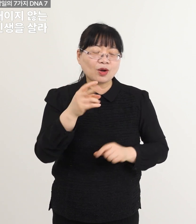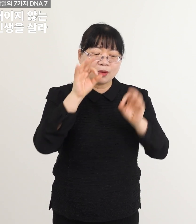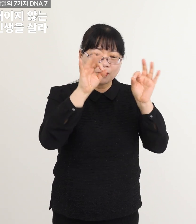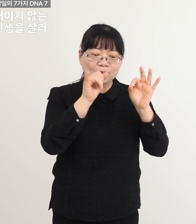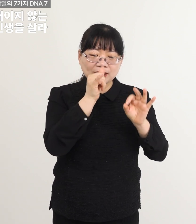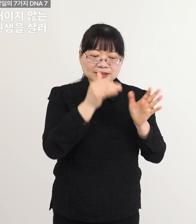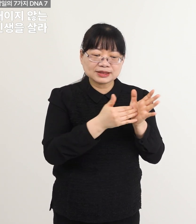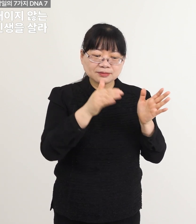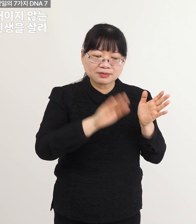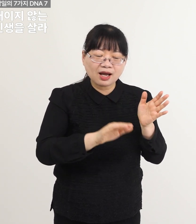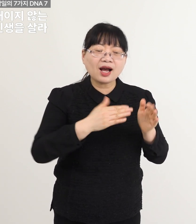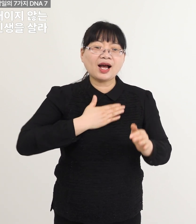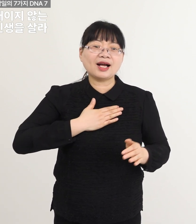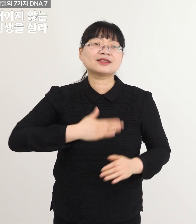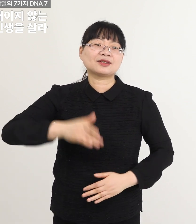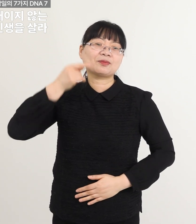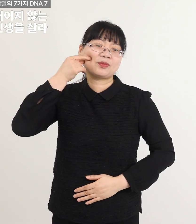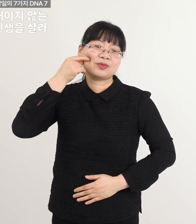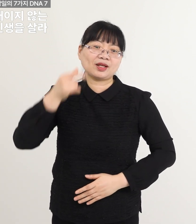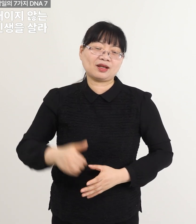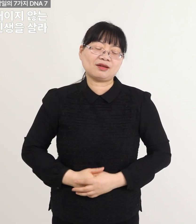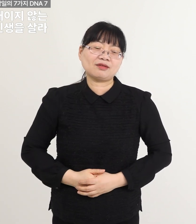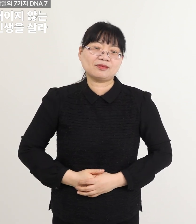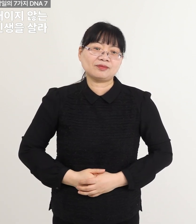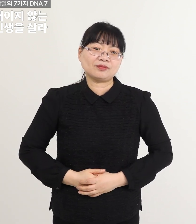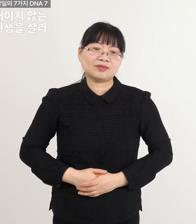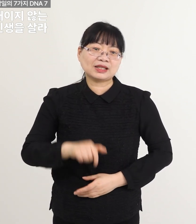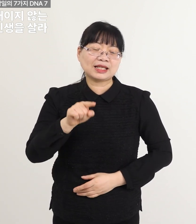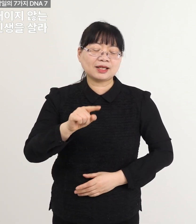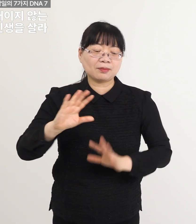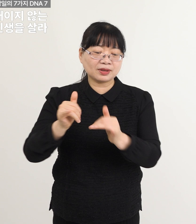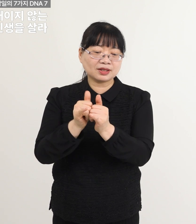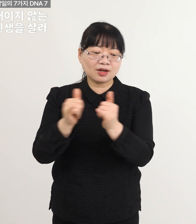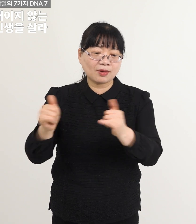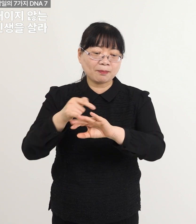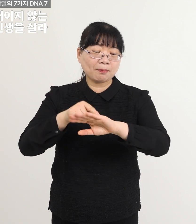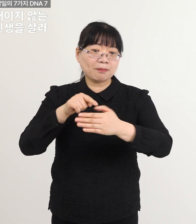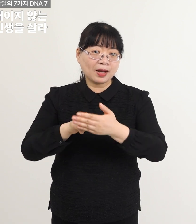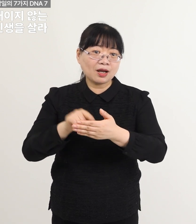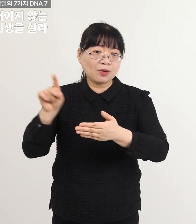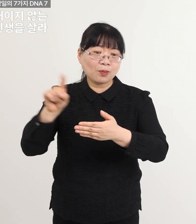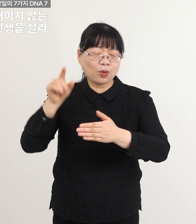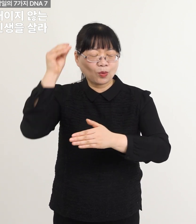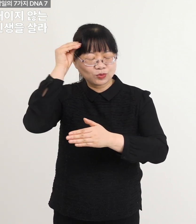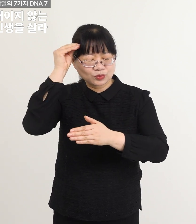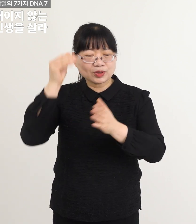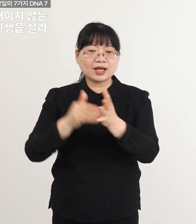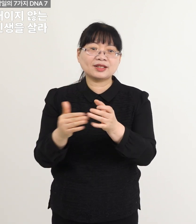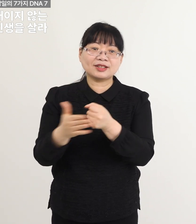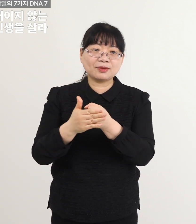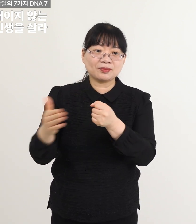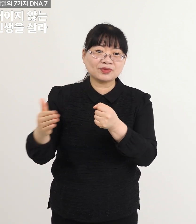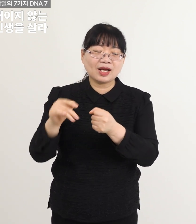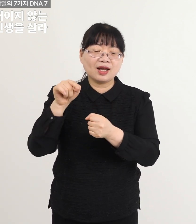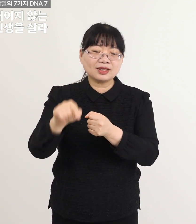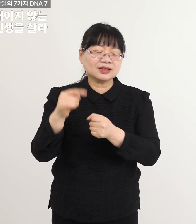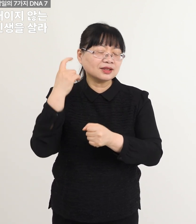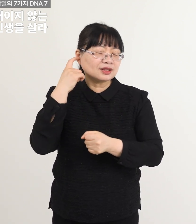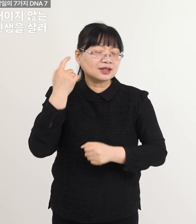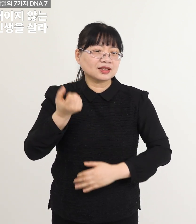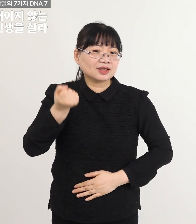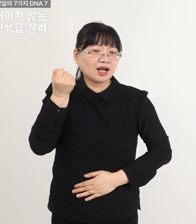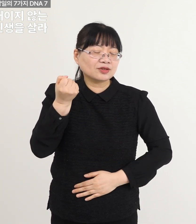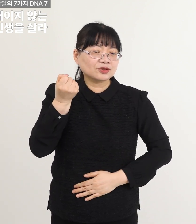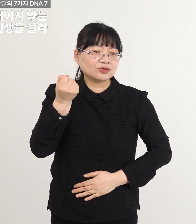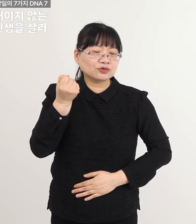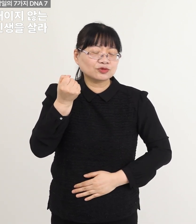보기는 보아도 도무지 알지 못하는도다. 이 백성들의 마음이 우둔하여져서 그 귀로는